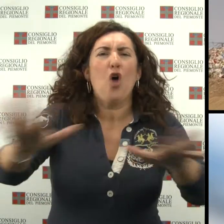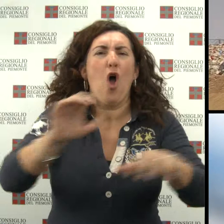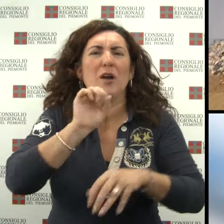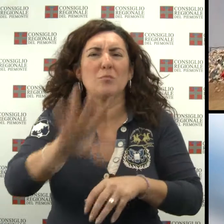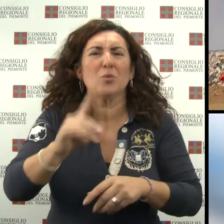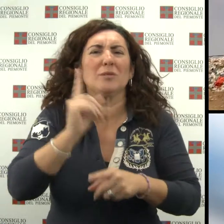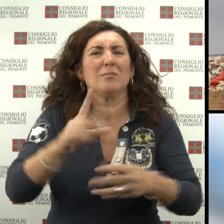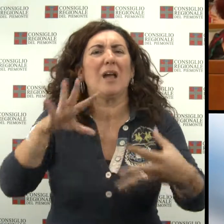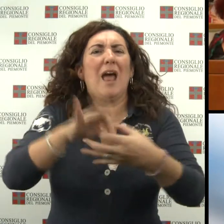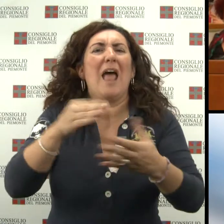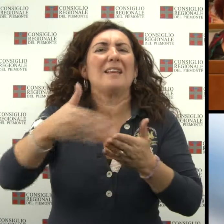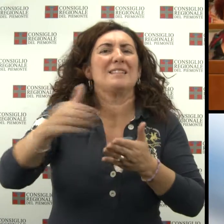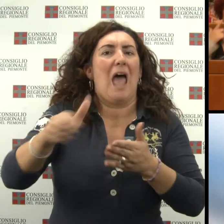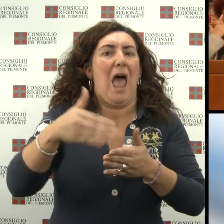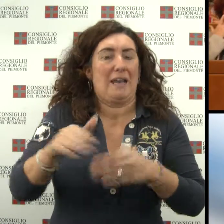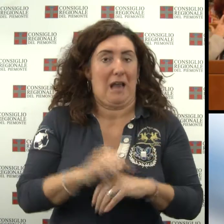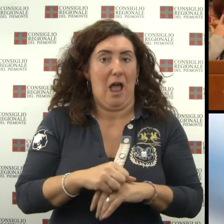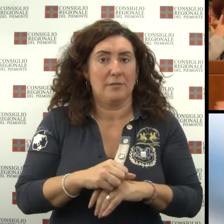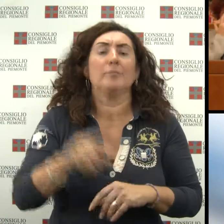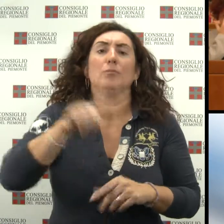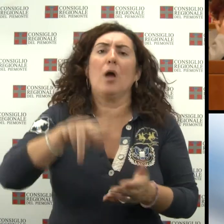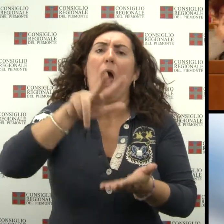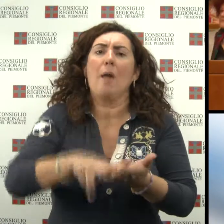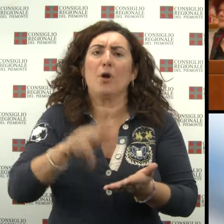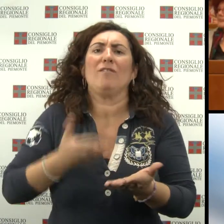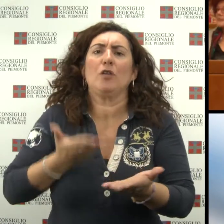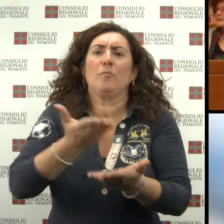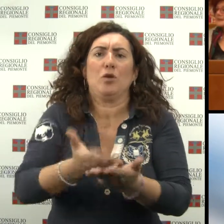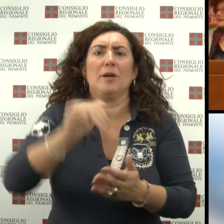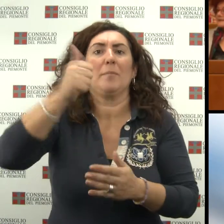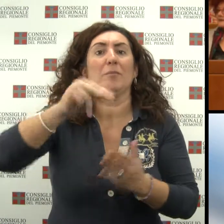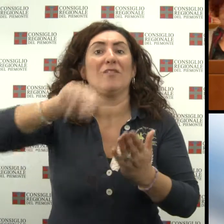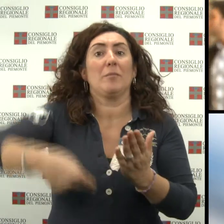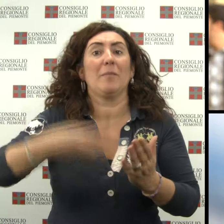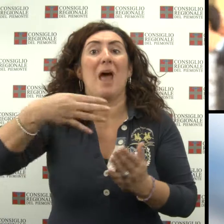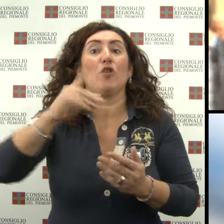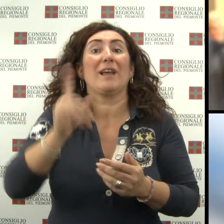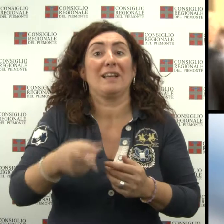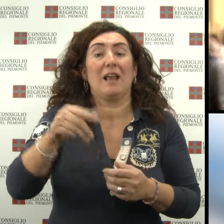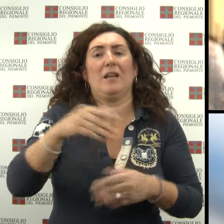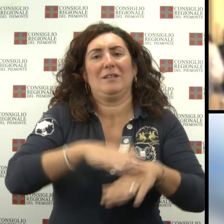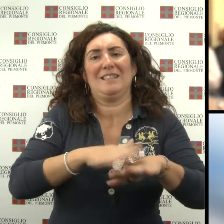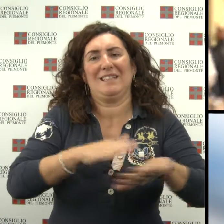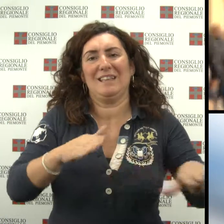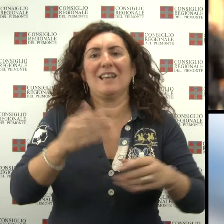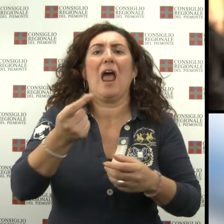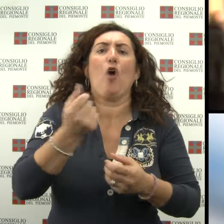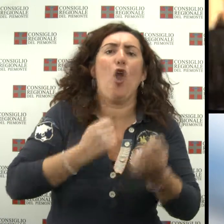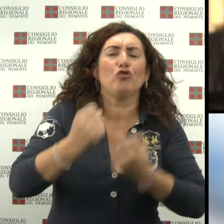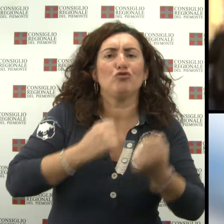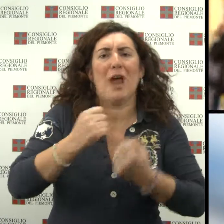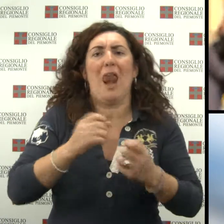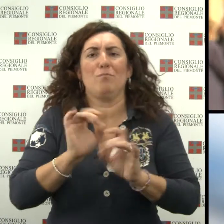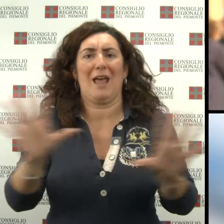alle discariche. Approvata anche la mozione, primo firmatario Marco Grimaldi, Sinistra Ecologia e Libertà, per concedere a